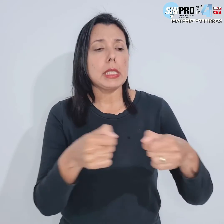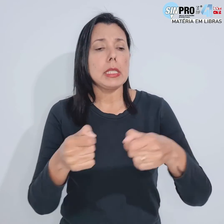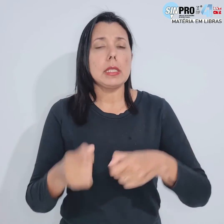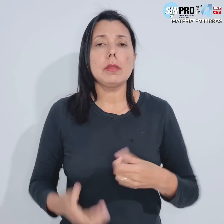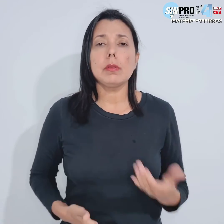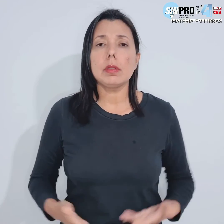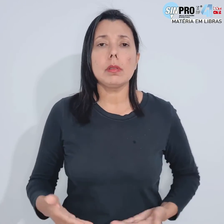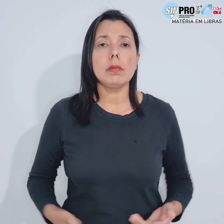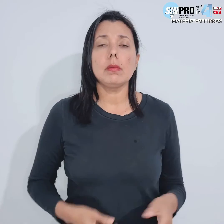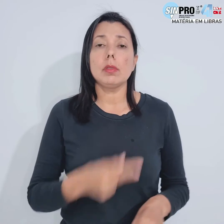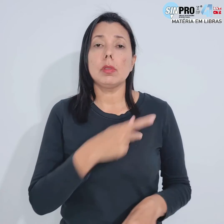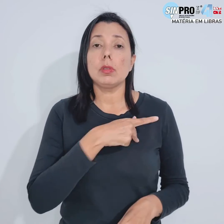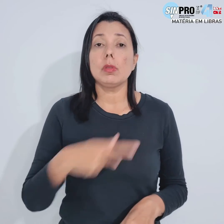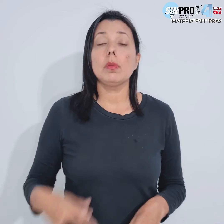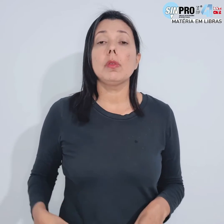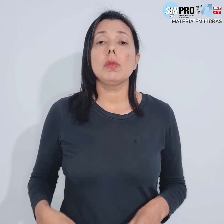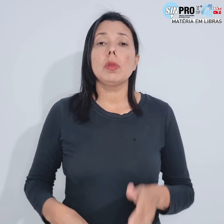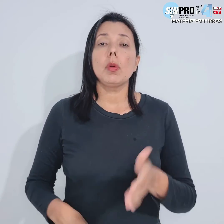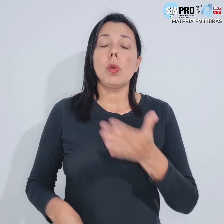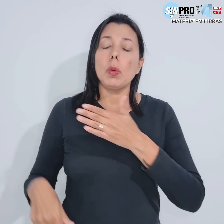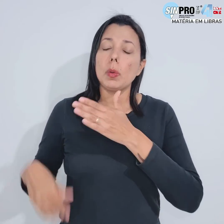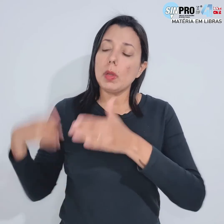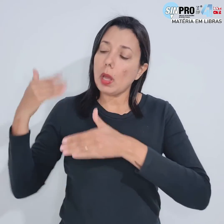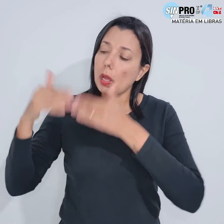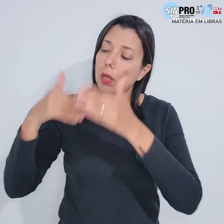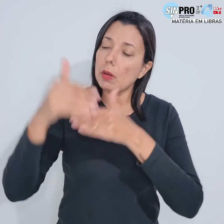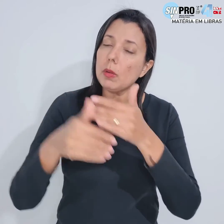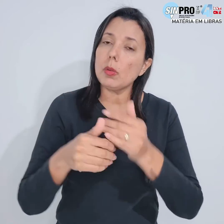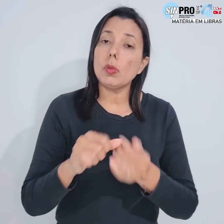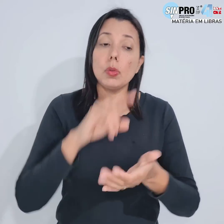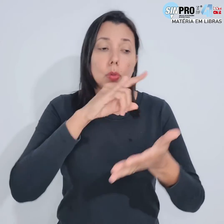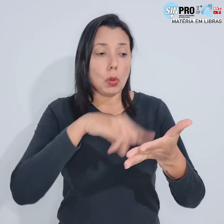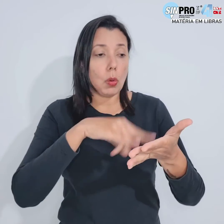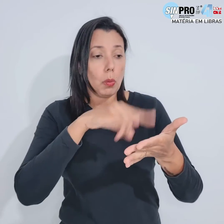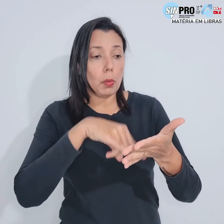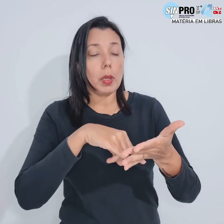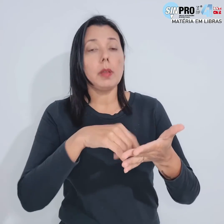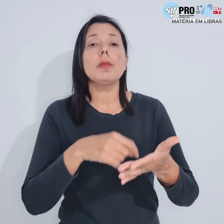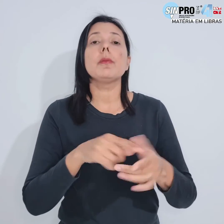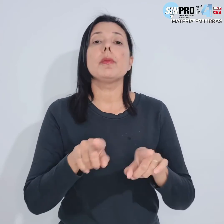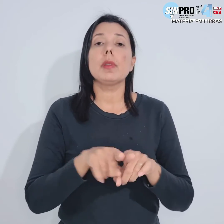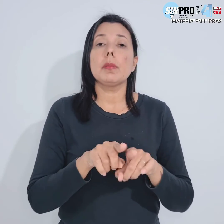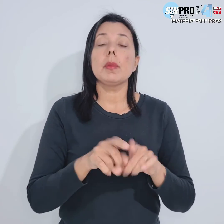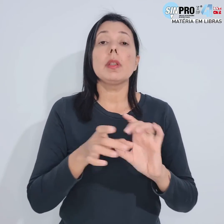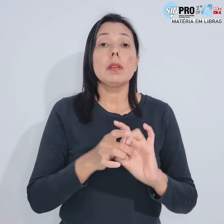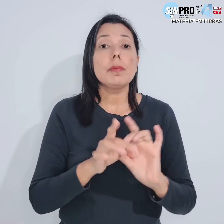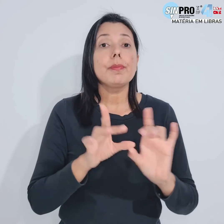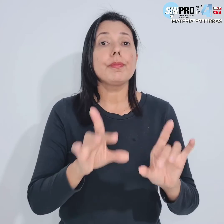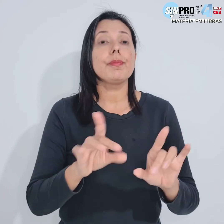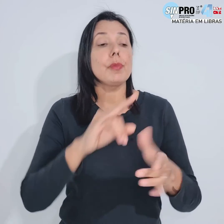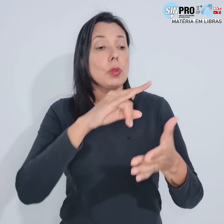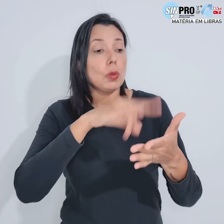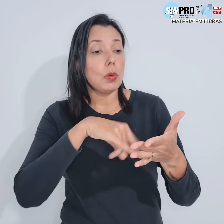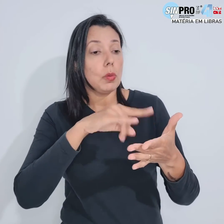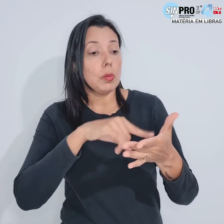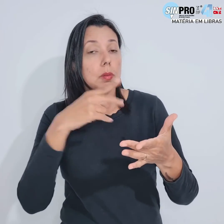dos serviços públicos, desde a emissão de documentos, certidões, alvarás, documentos